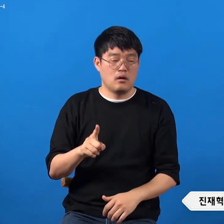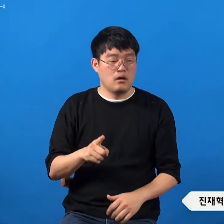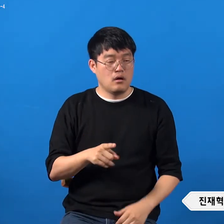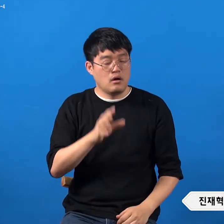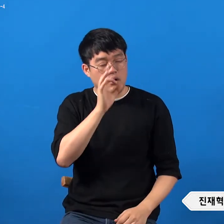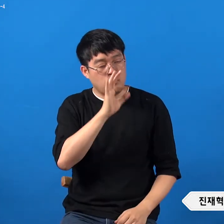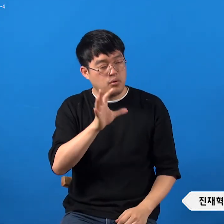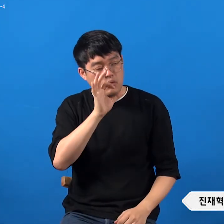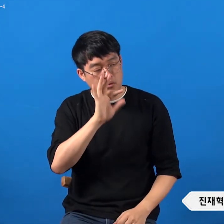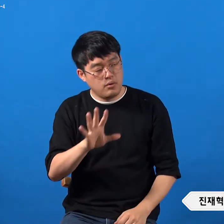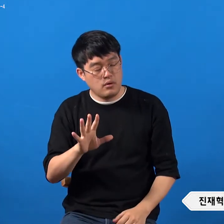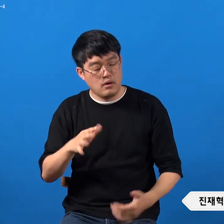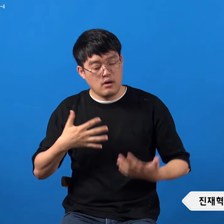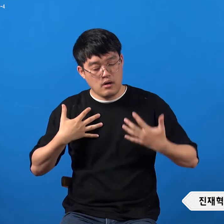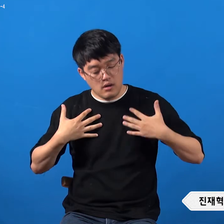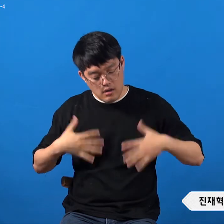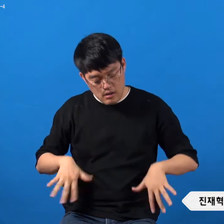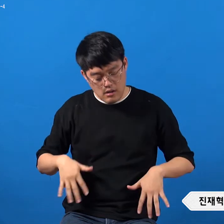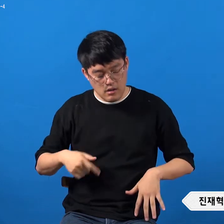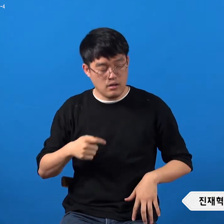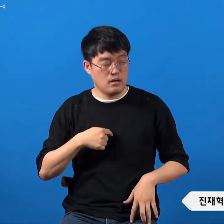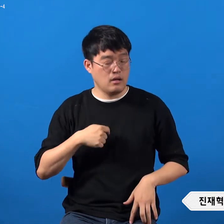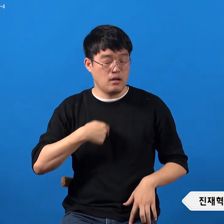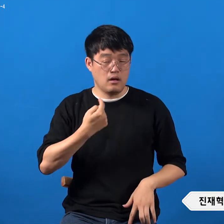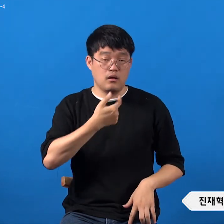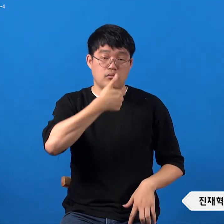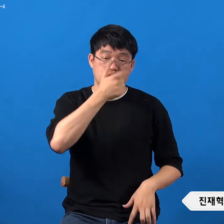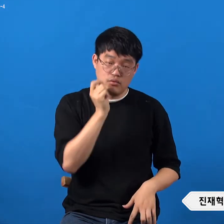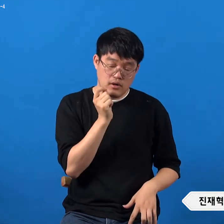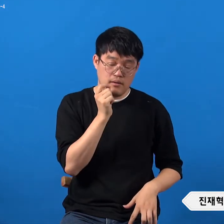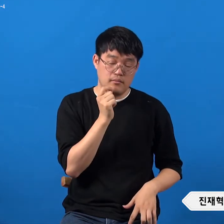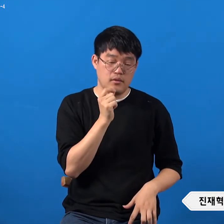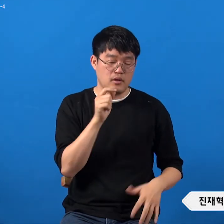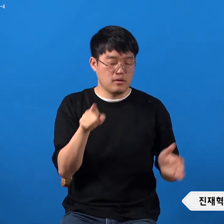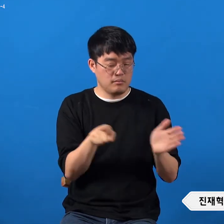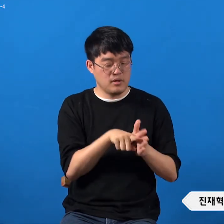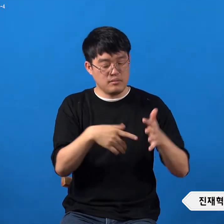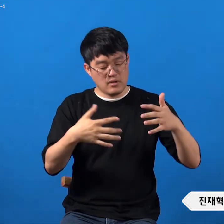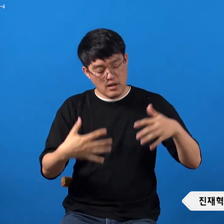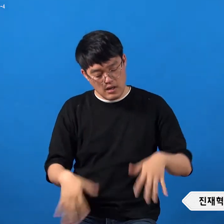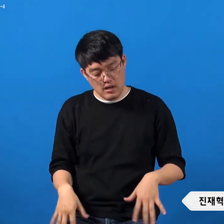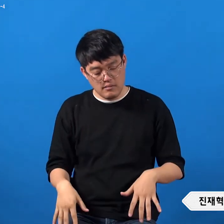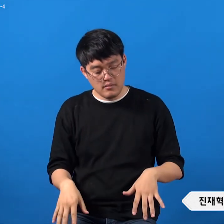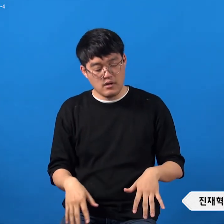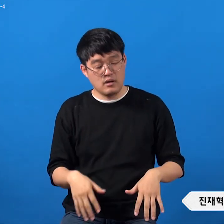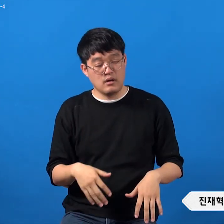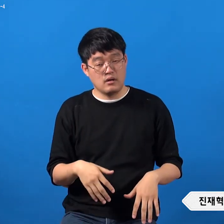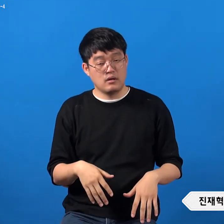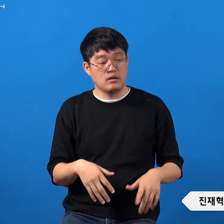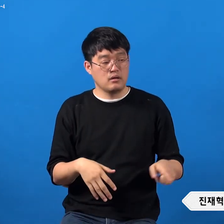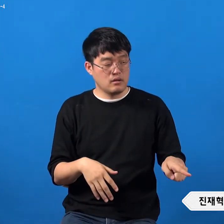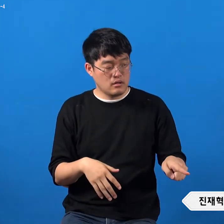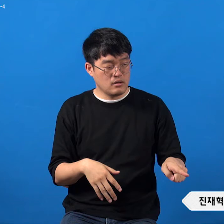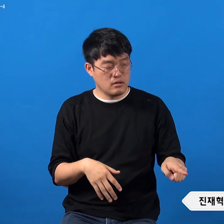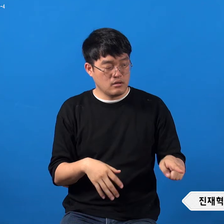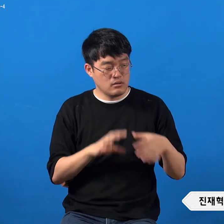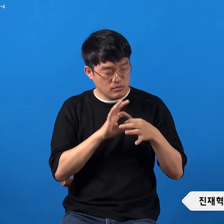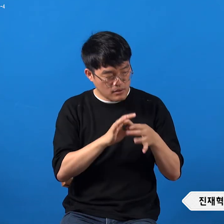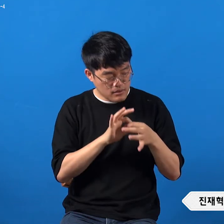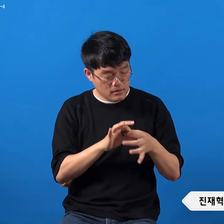없는 연약한 존재, 나의 부족함, 나의 믿음 연약함, 나의 부족함